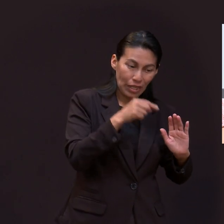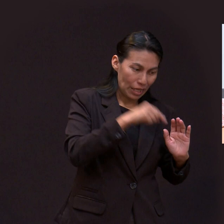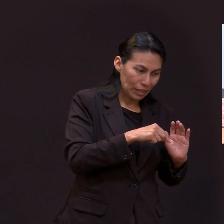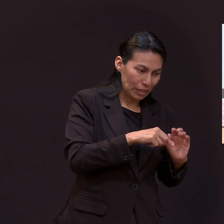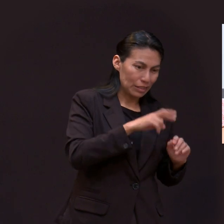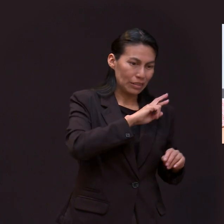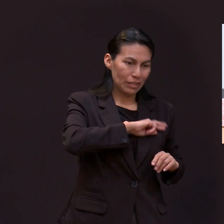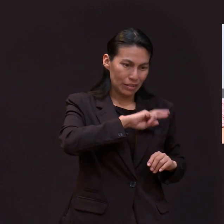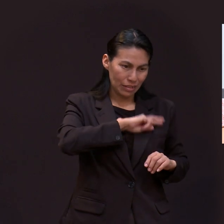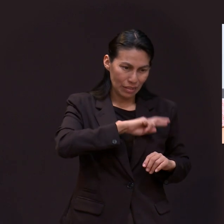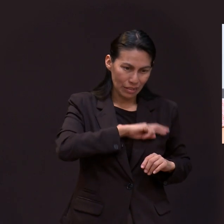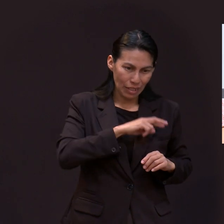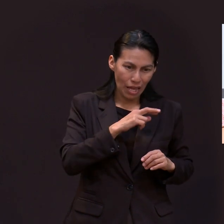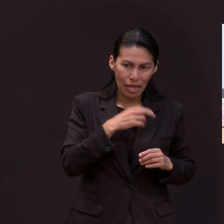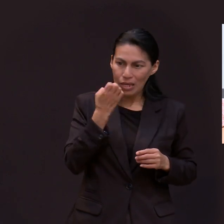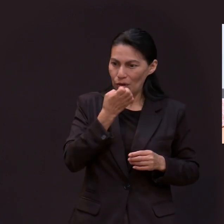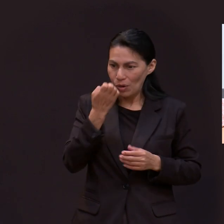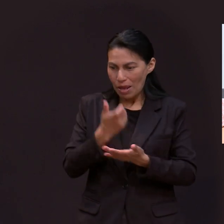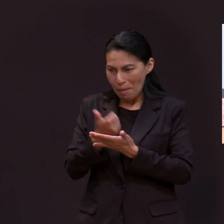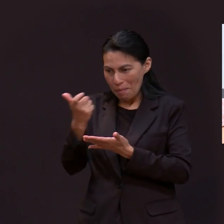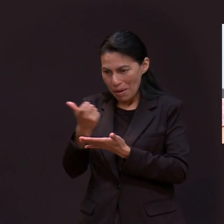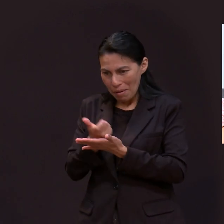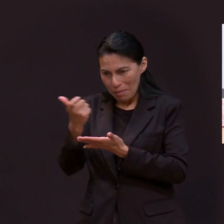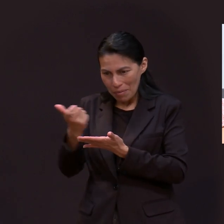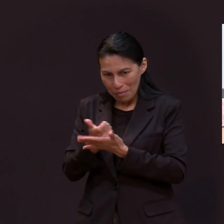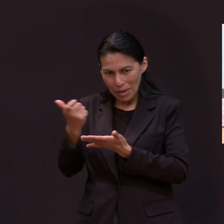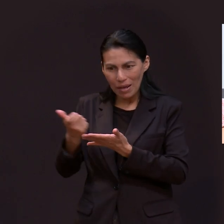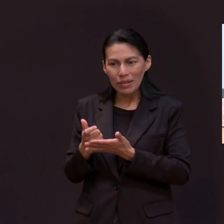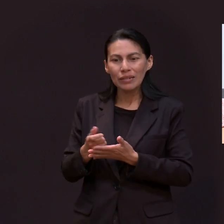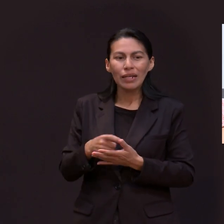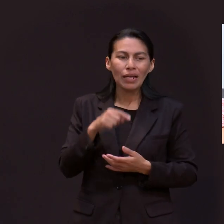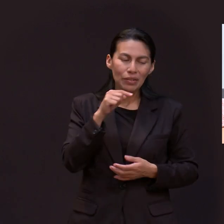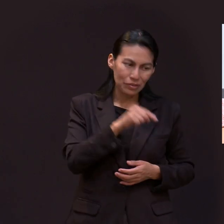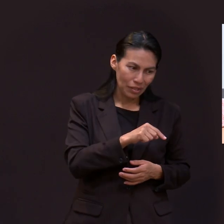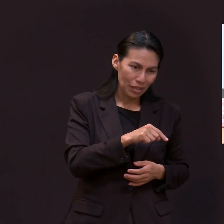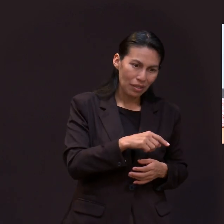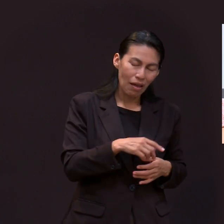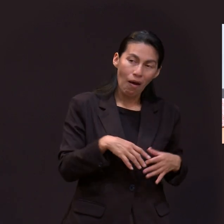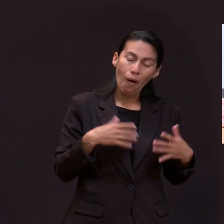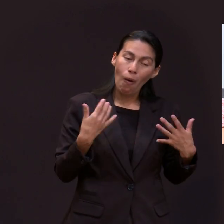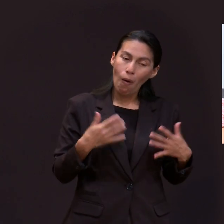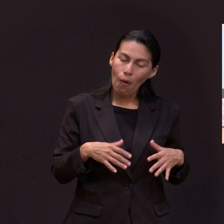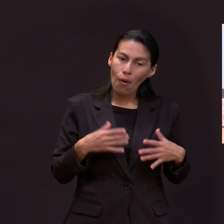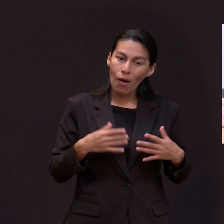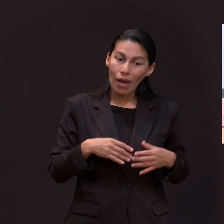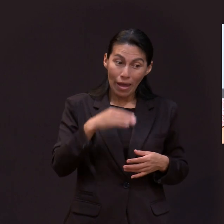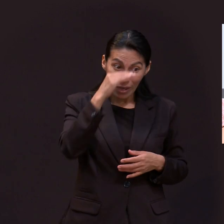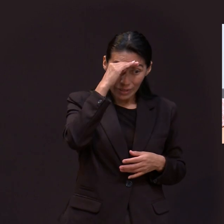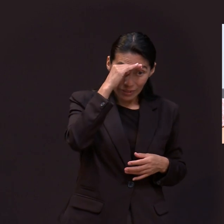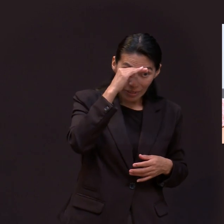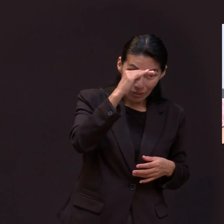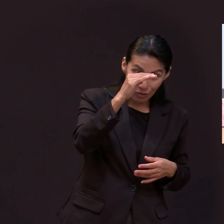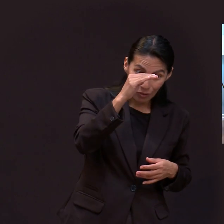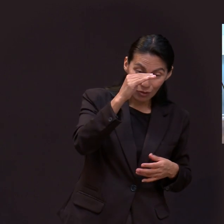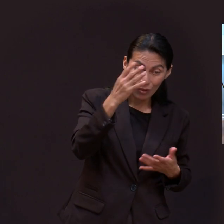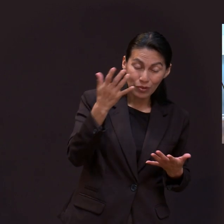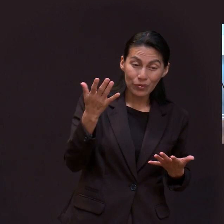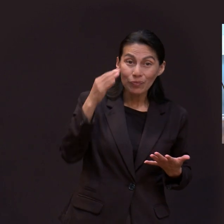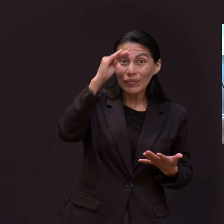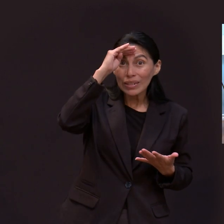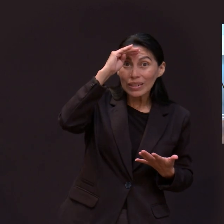renta aquí y se paga la colegiatura entonces ya te cuesta menos cuando tenemos un el señor